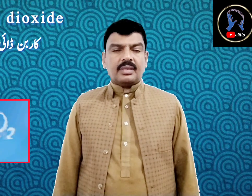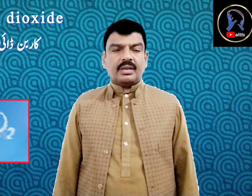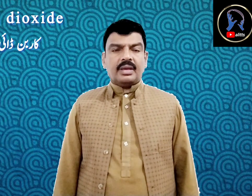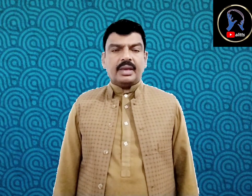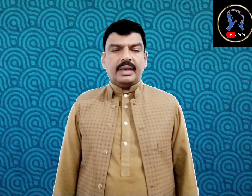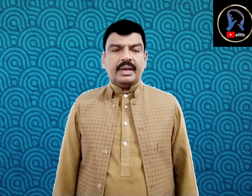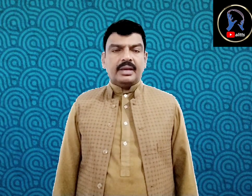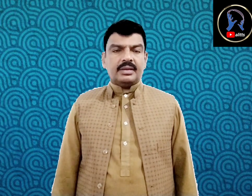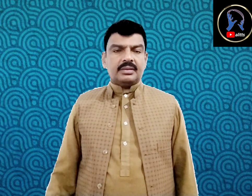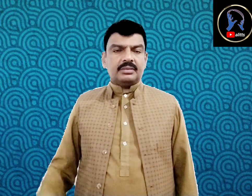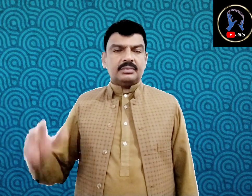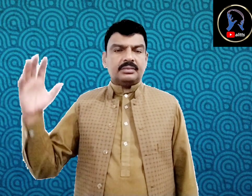एयर।